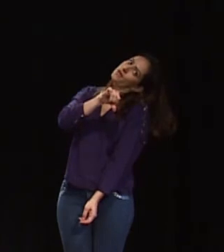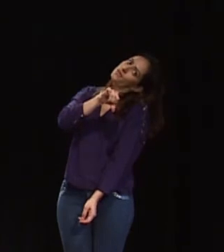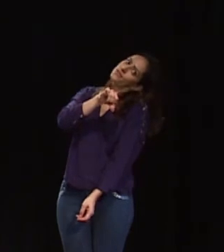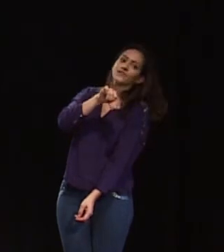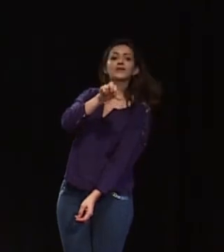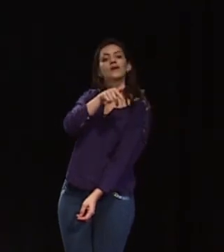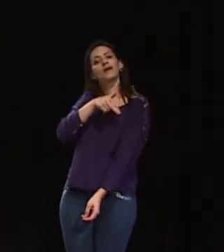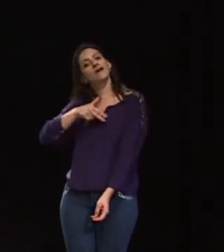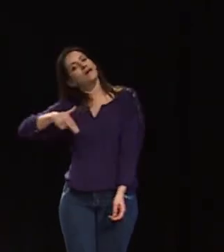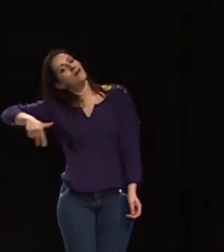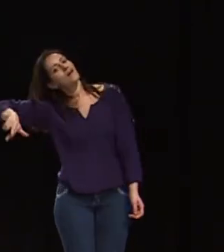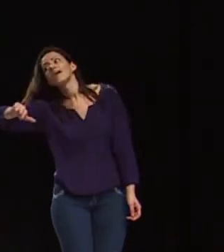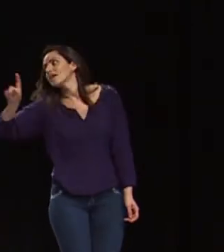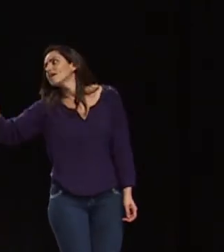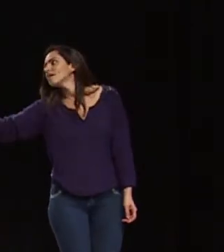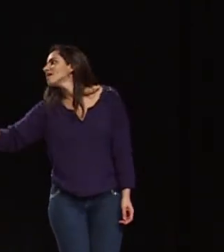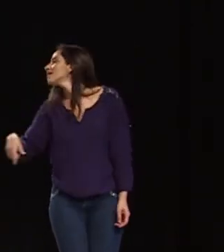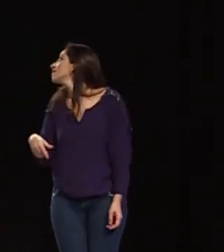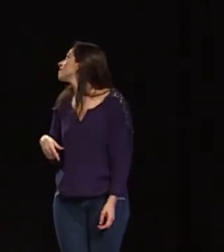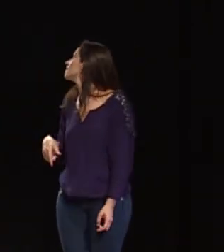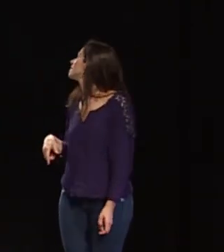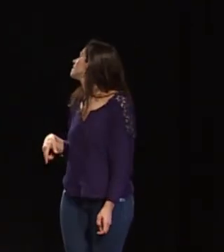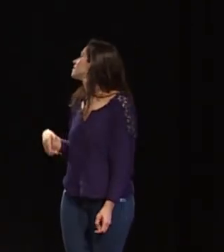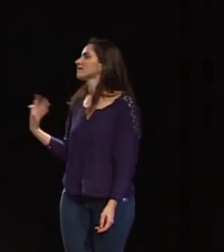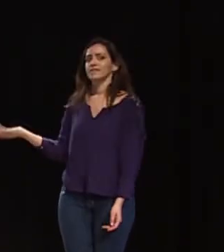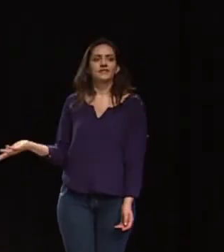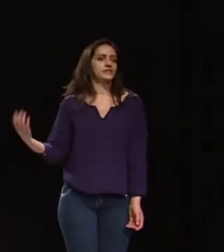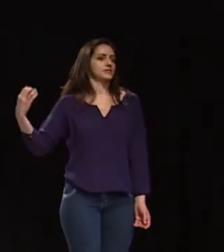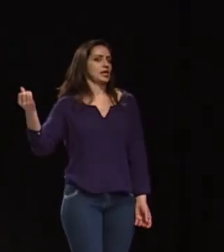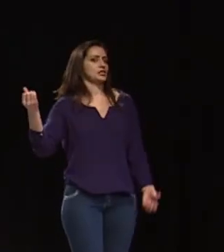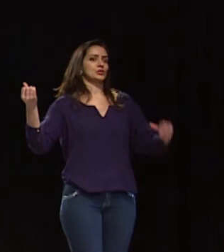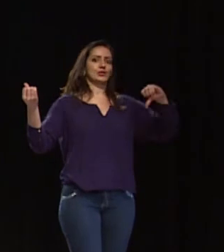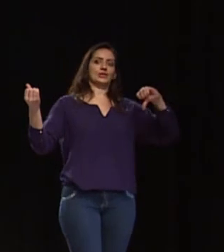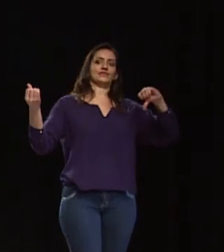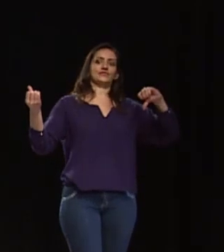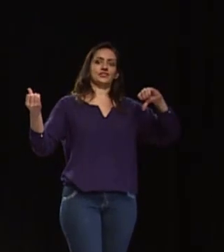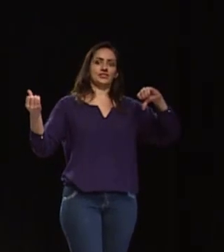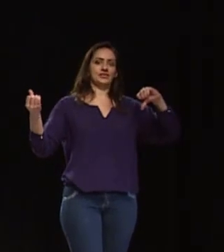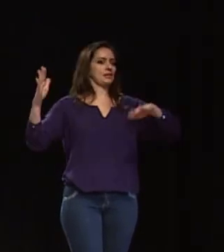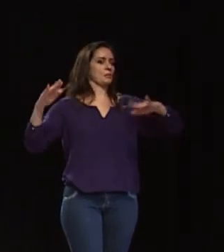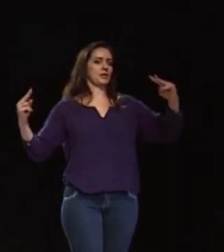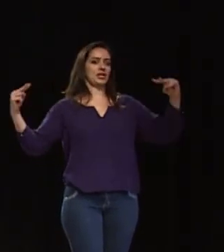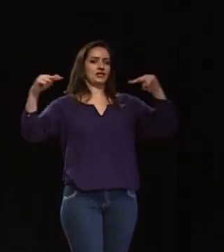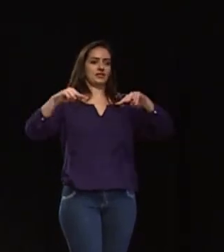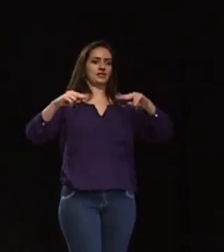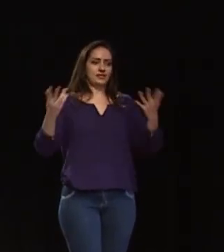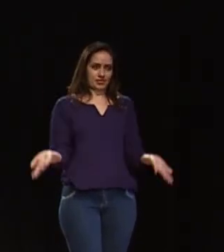vendo o número 9. E aí, se você mudar o lado, você vai ver o número 6. Então, depende do ponto